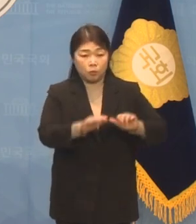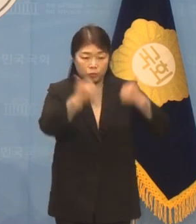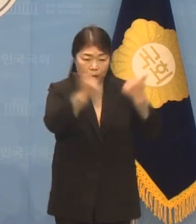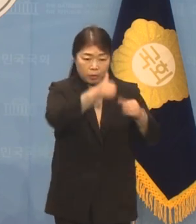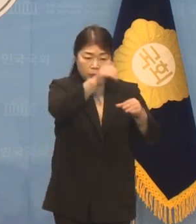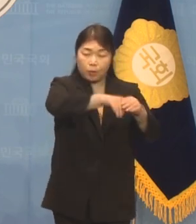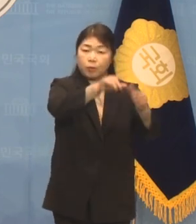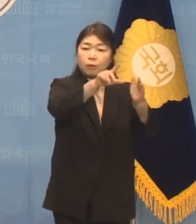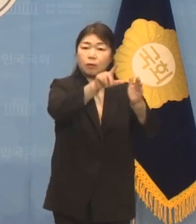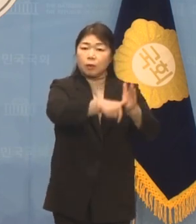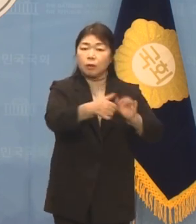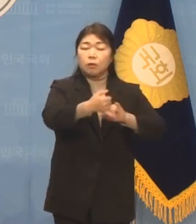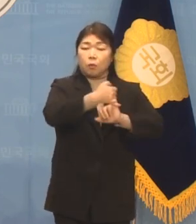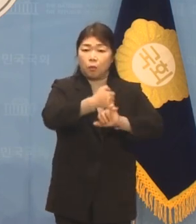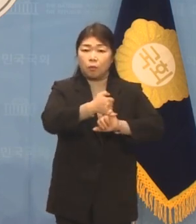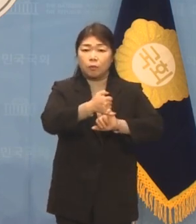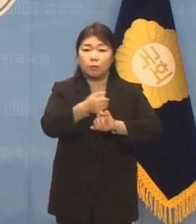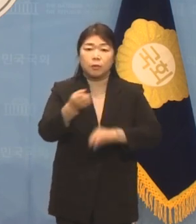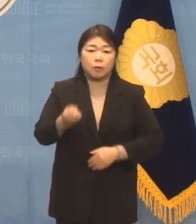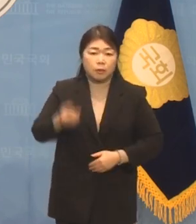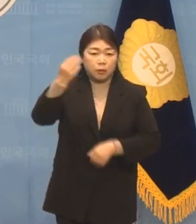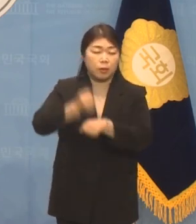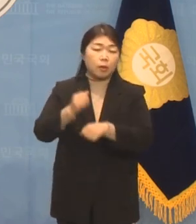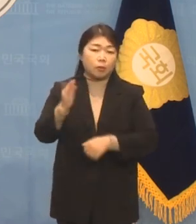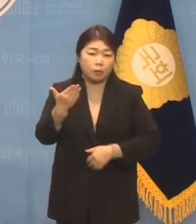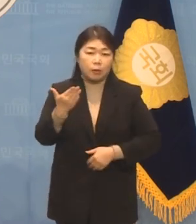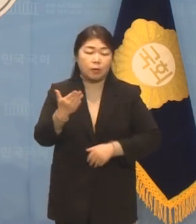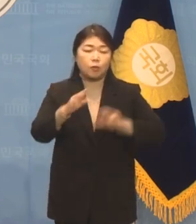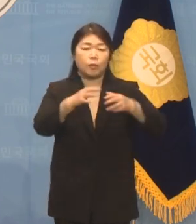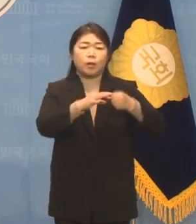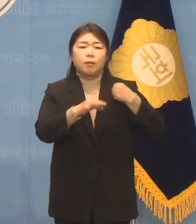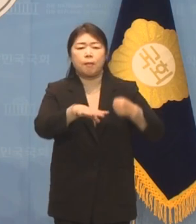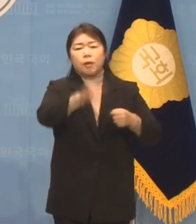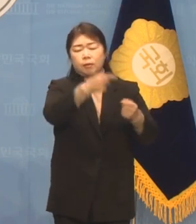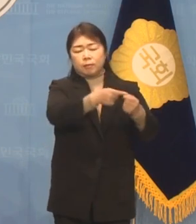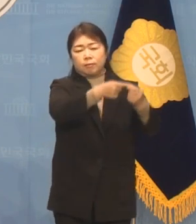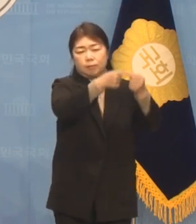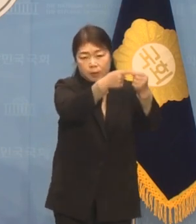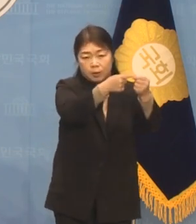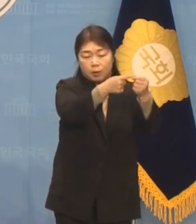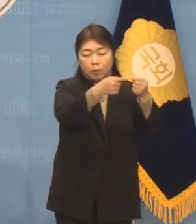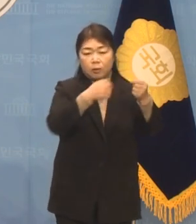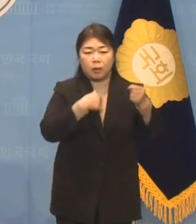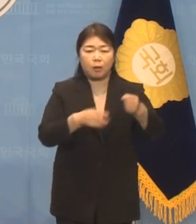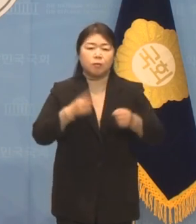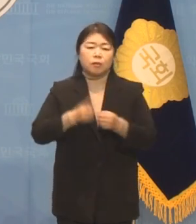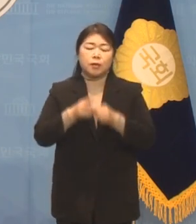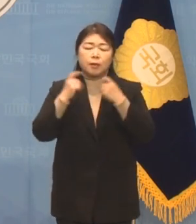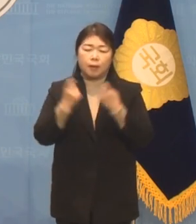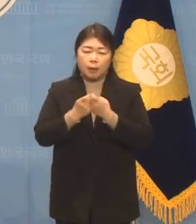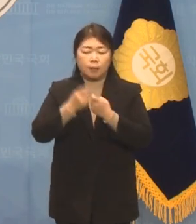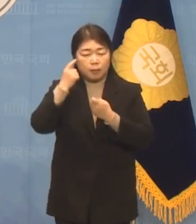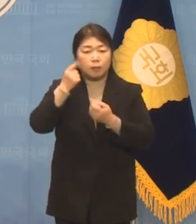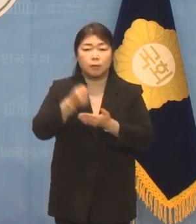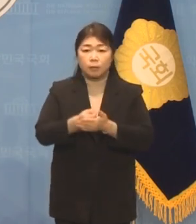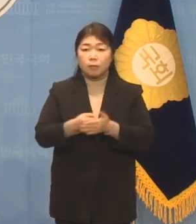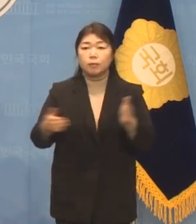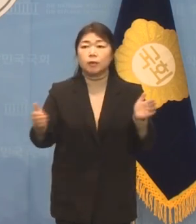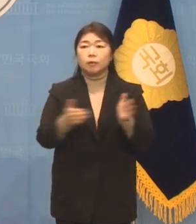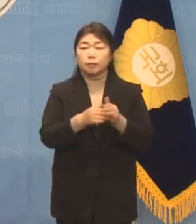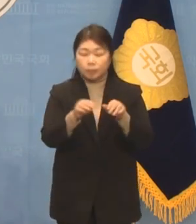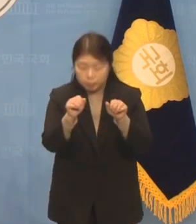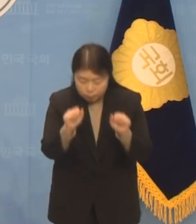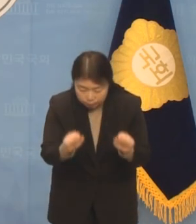반드시 이겨야 한다는 선당포사의 자세로 제 갈 길을 가고자 합니다. 감사합니다.